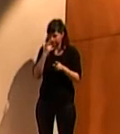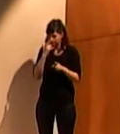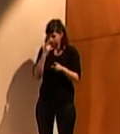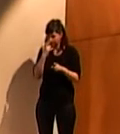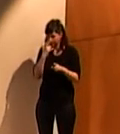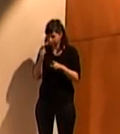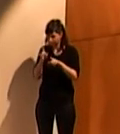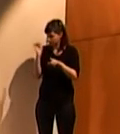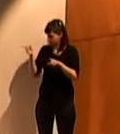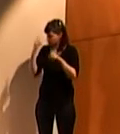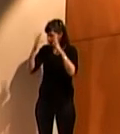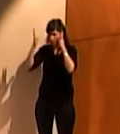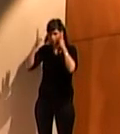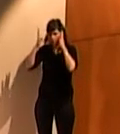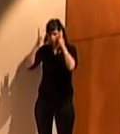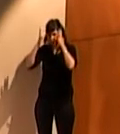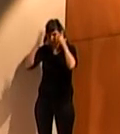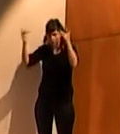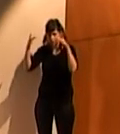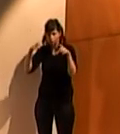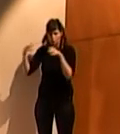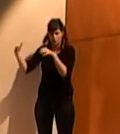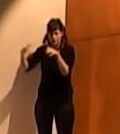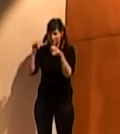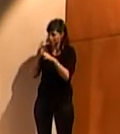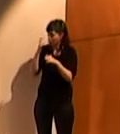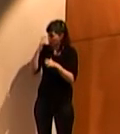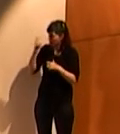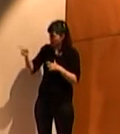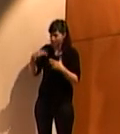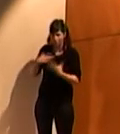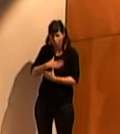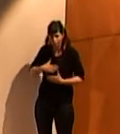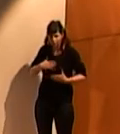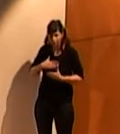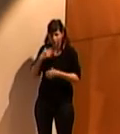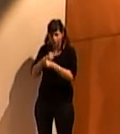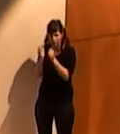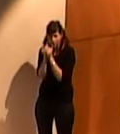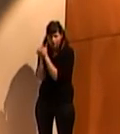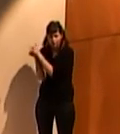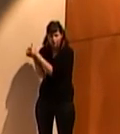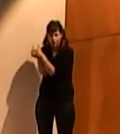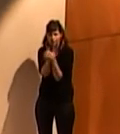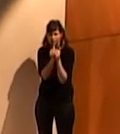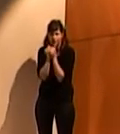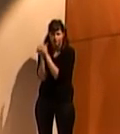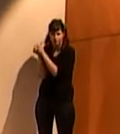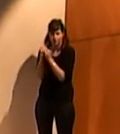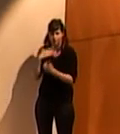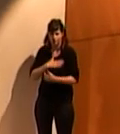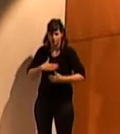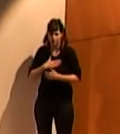expérience collective de partage un grand bonheur de travailler ensemble. Et nous, on sort